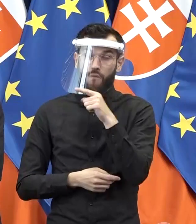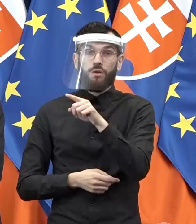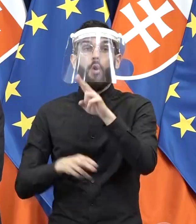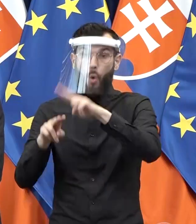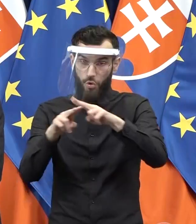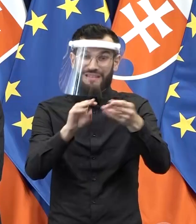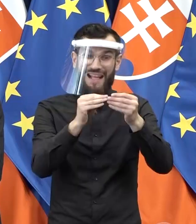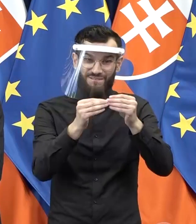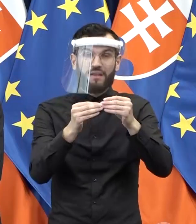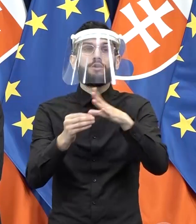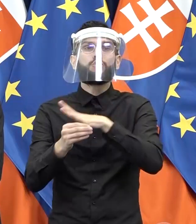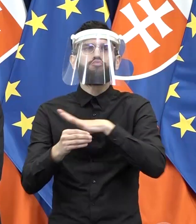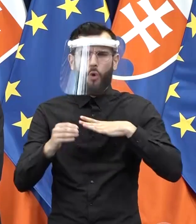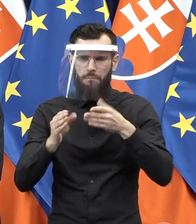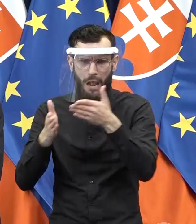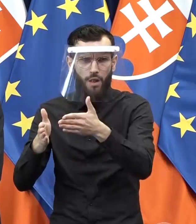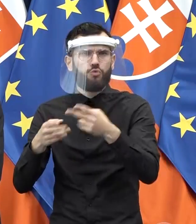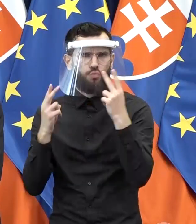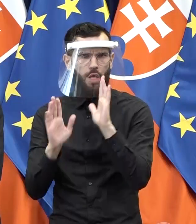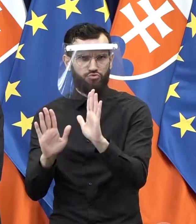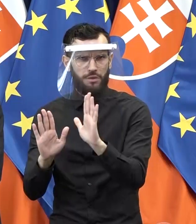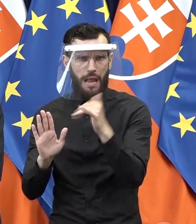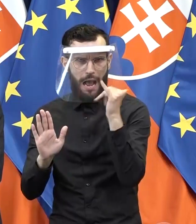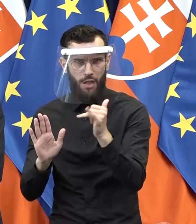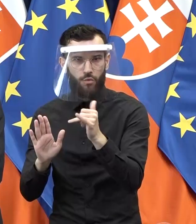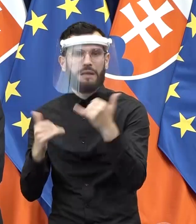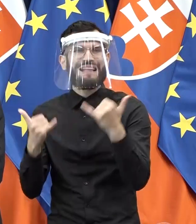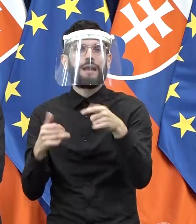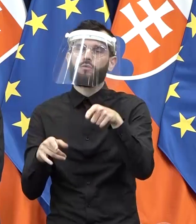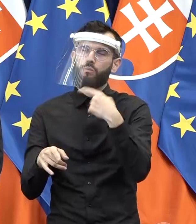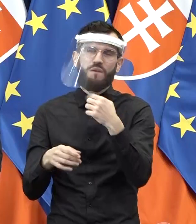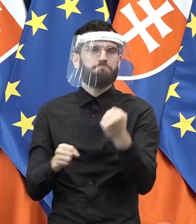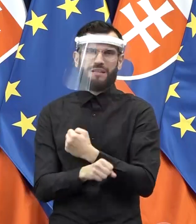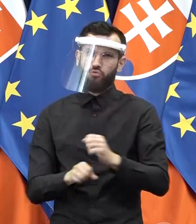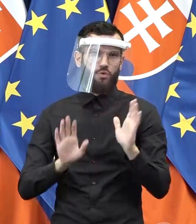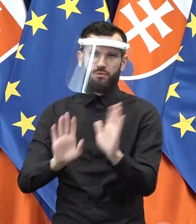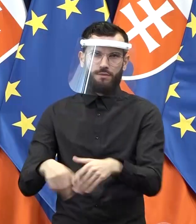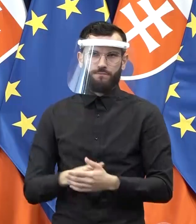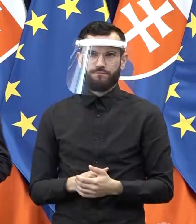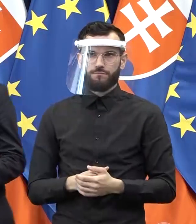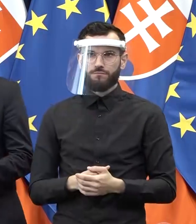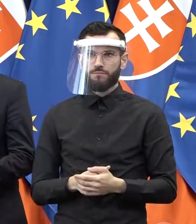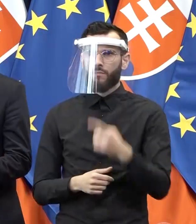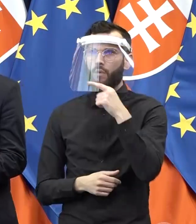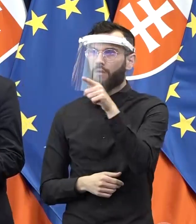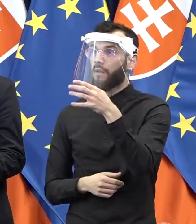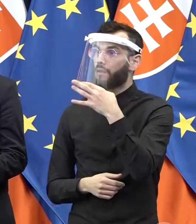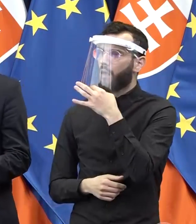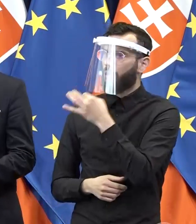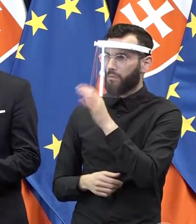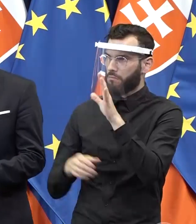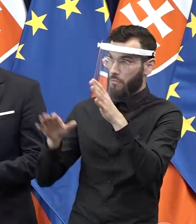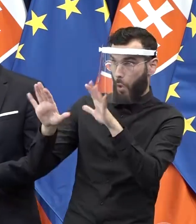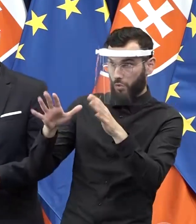ostatné veci v bežnom živote nie sú dôležité. Ale dnes sú to hlúposti. Pôjda ešte 6-7 týždňov, pardon, ešte. To je taký